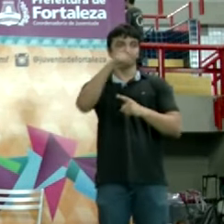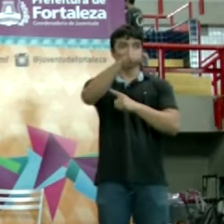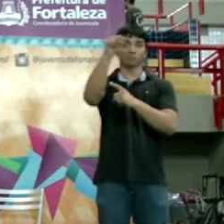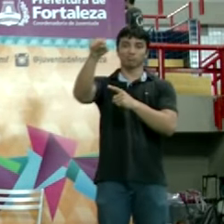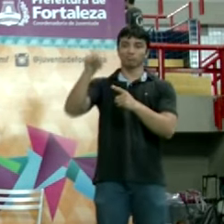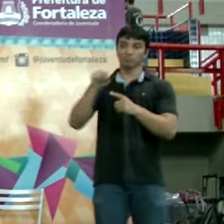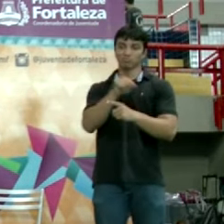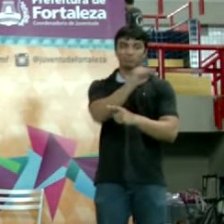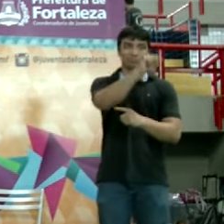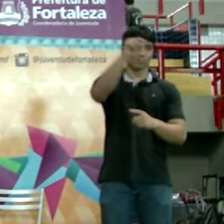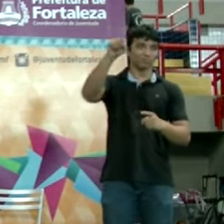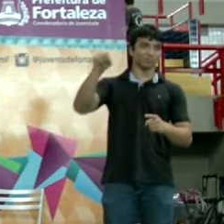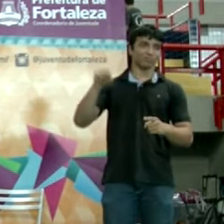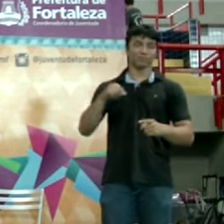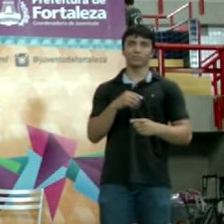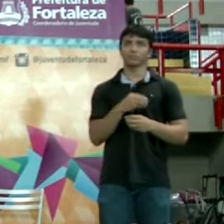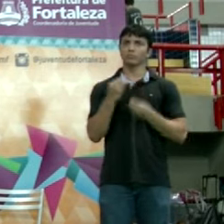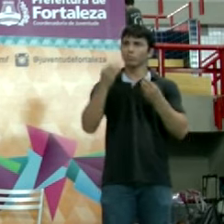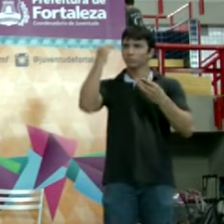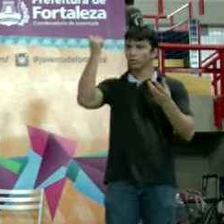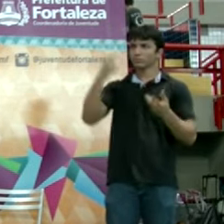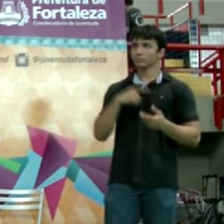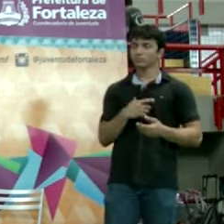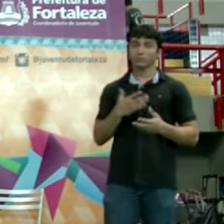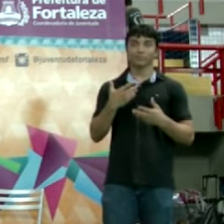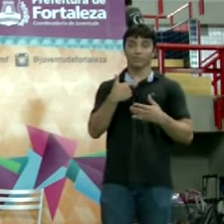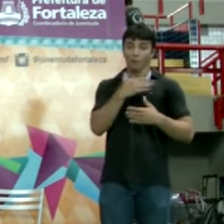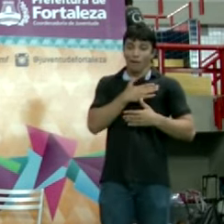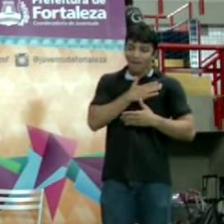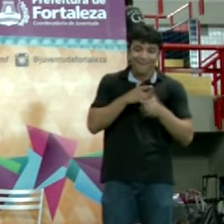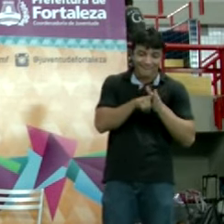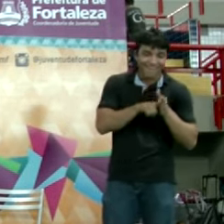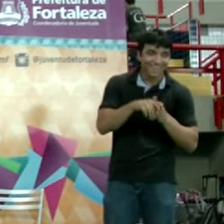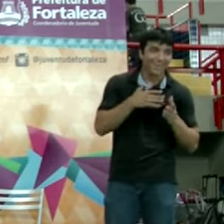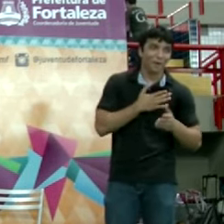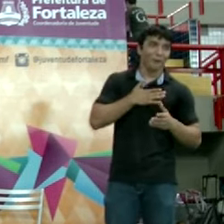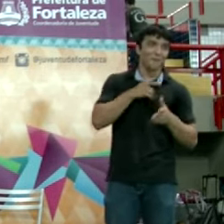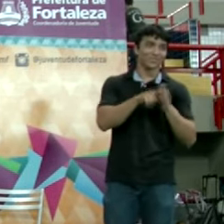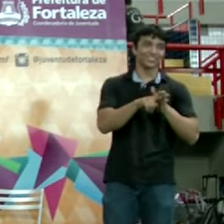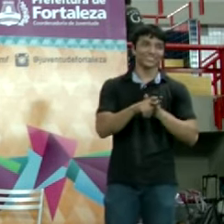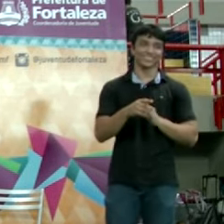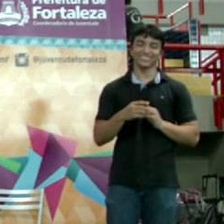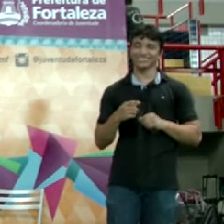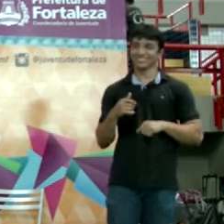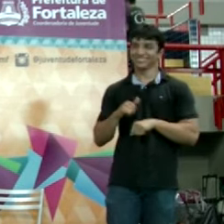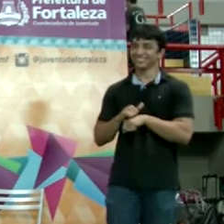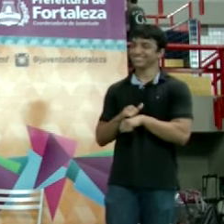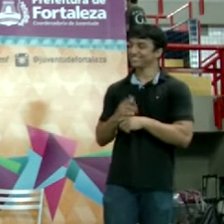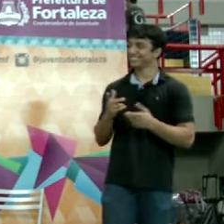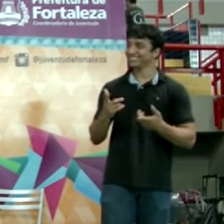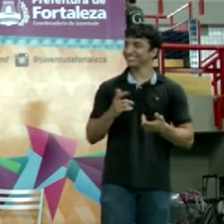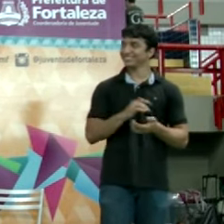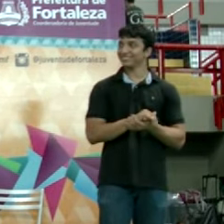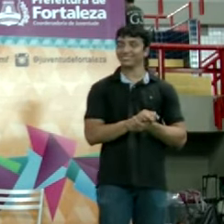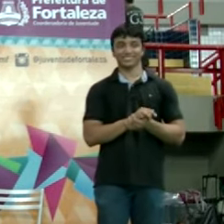tem aquela, tem não sei o que. Como é que você sabe tudo isso? Você adora pesquisar, adoro isso. É um dos meus temas prediletos.